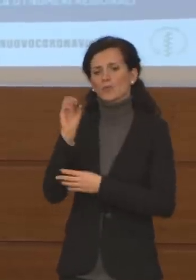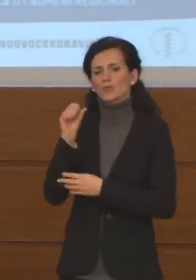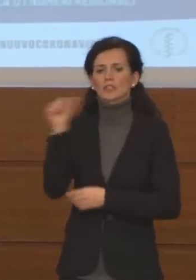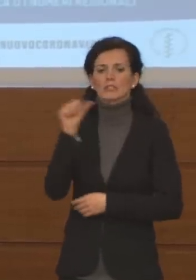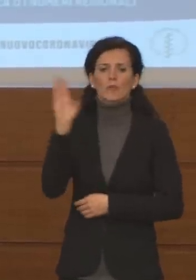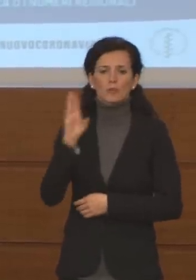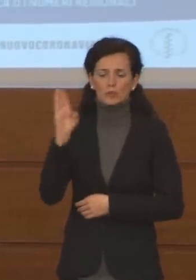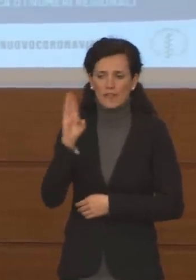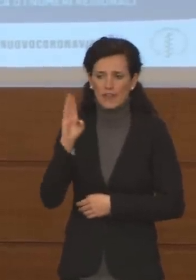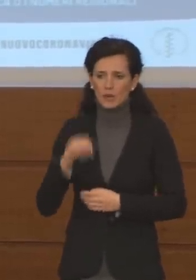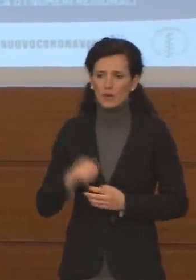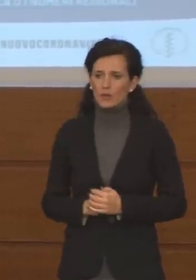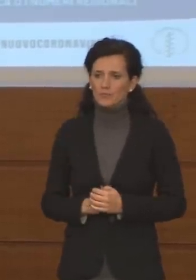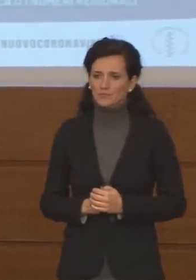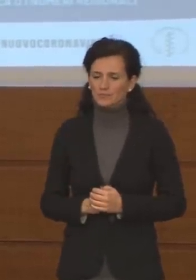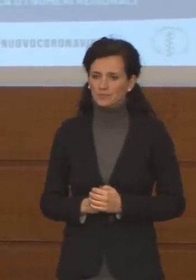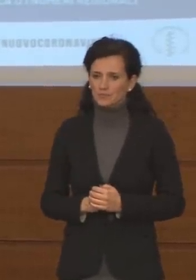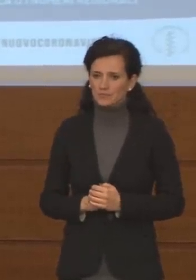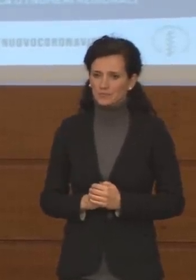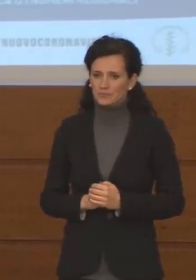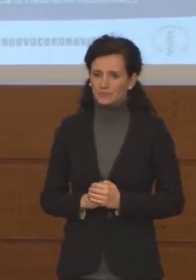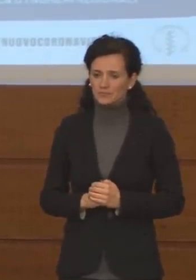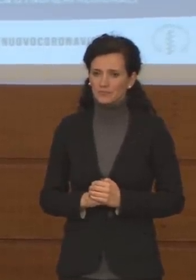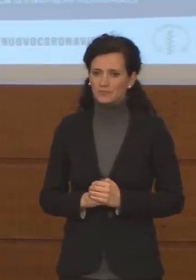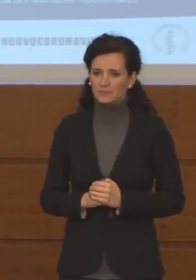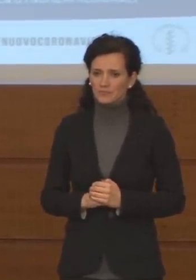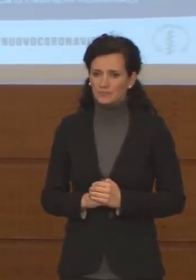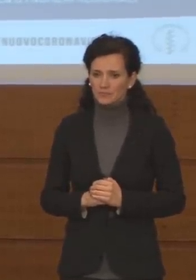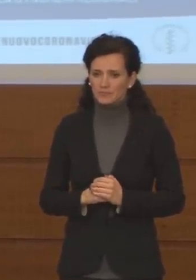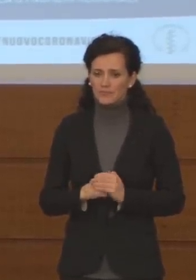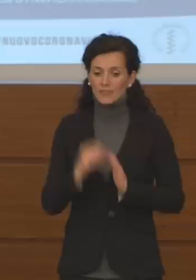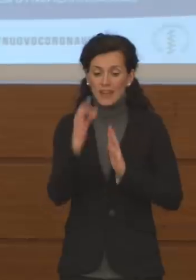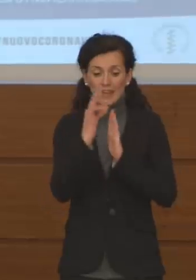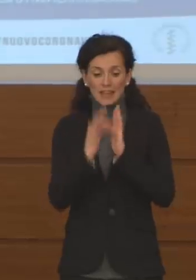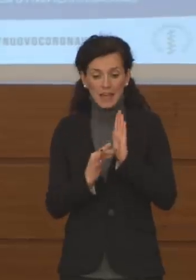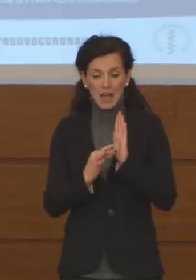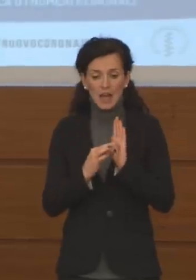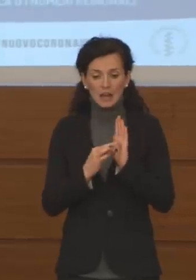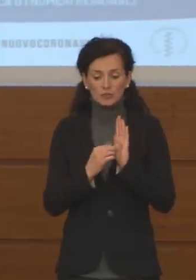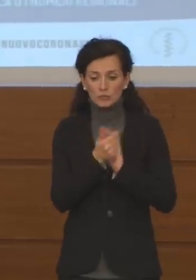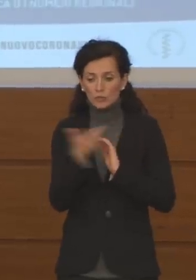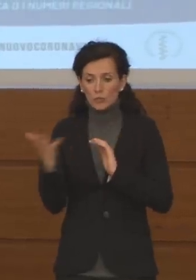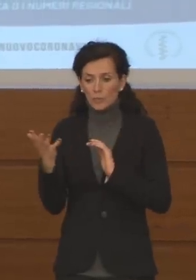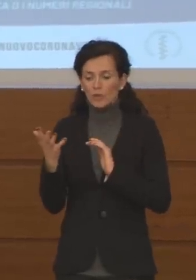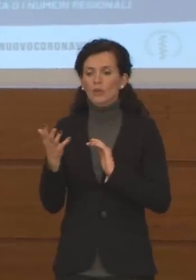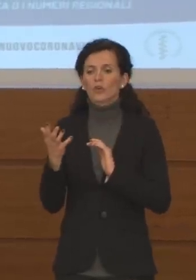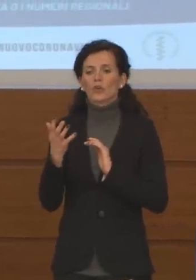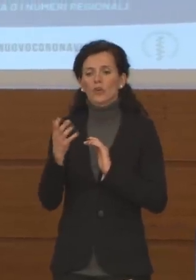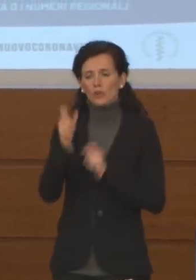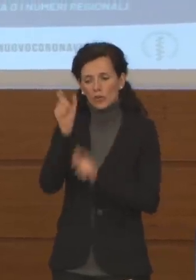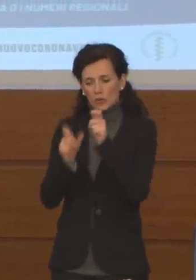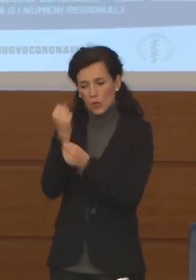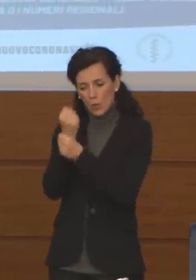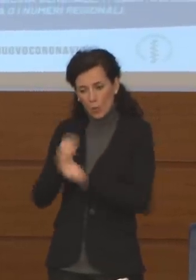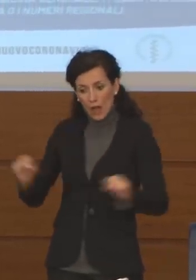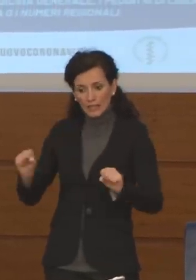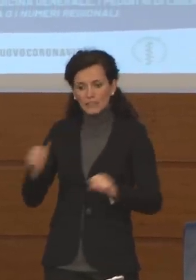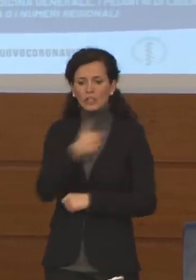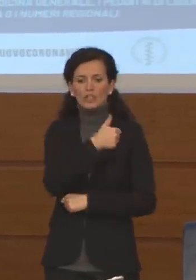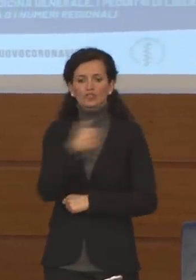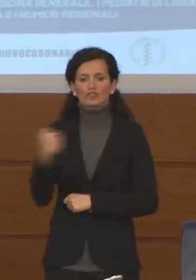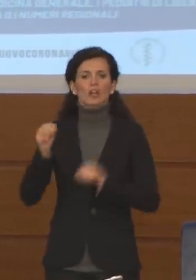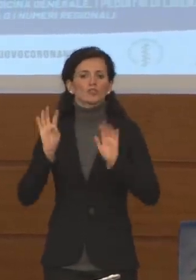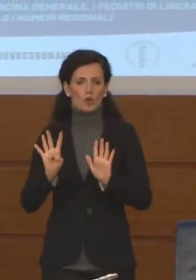il dato di oggi è guariti 109